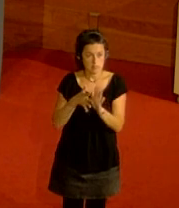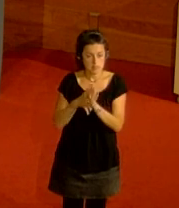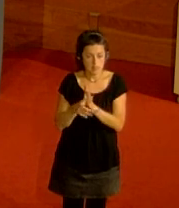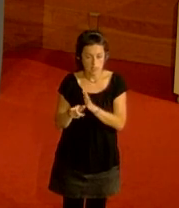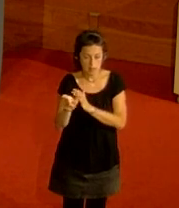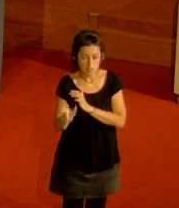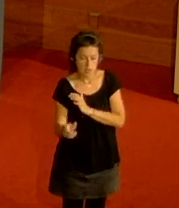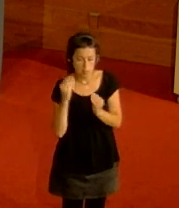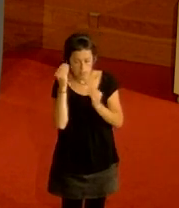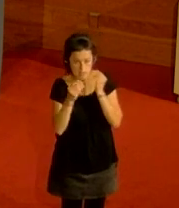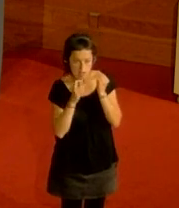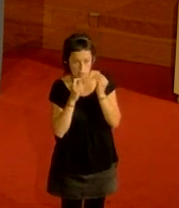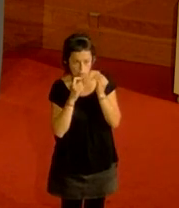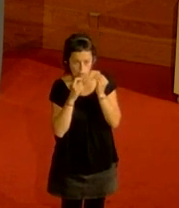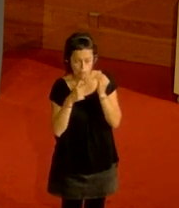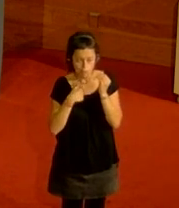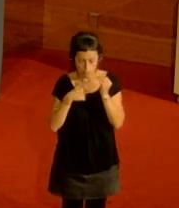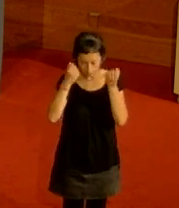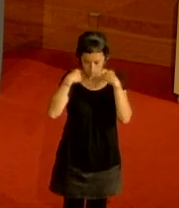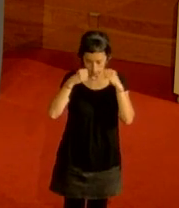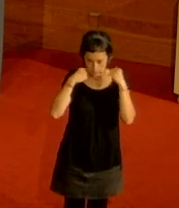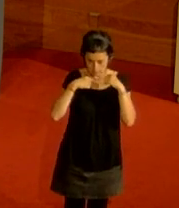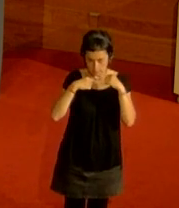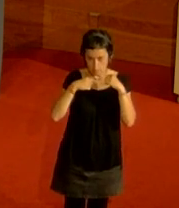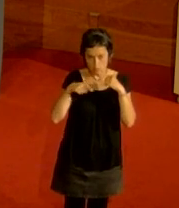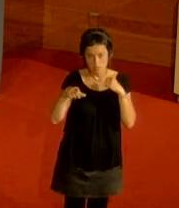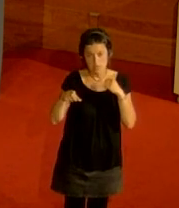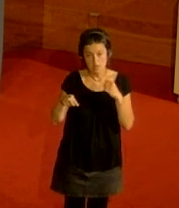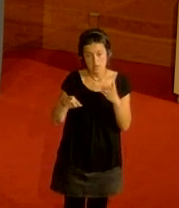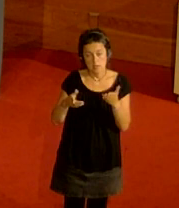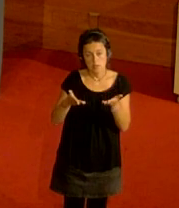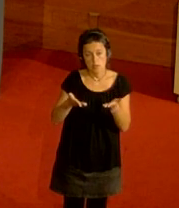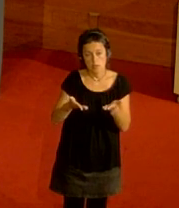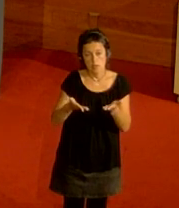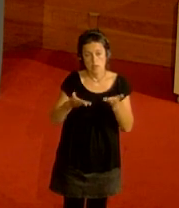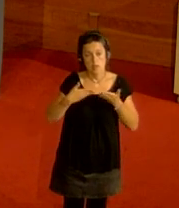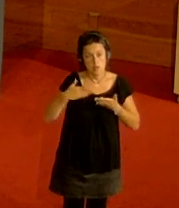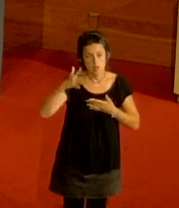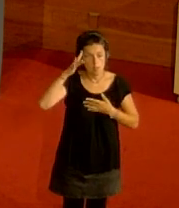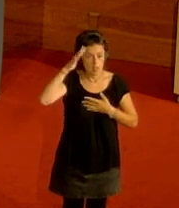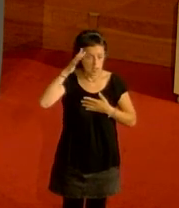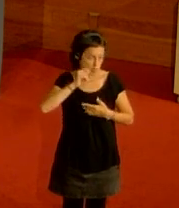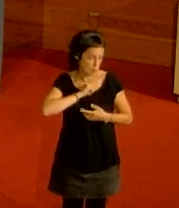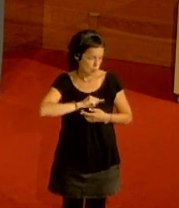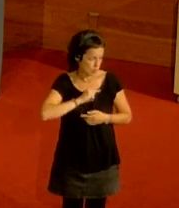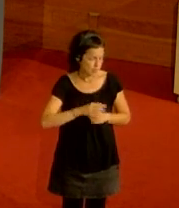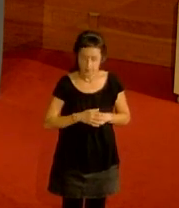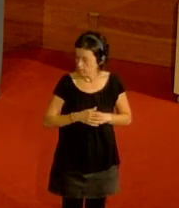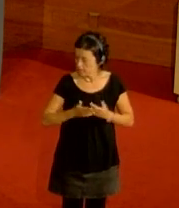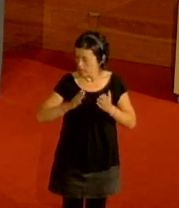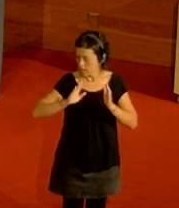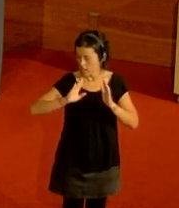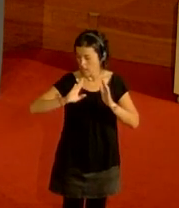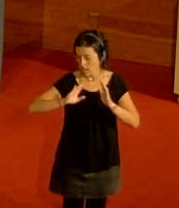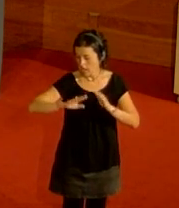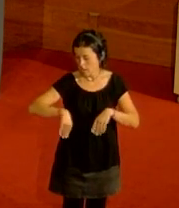opera como ese ejercicio también de de de imaginación moral eh Y por último acoge sin